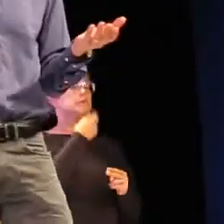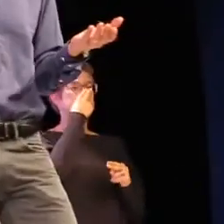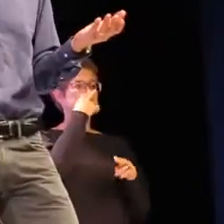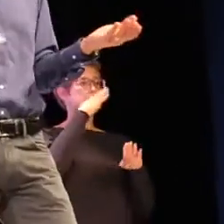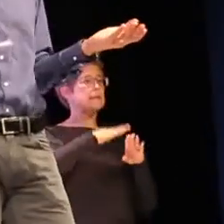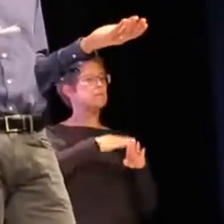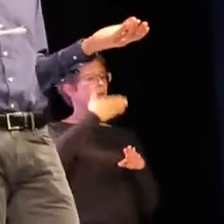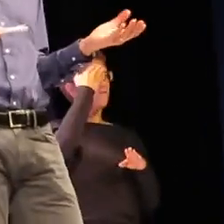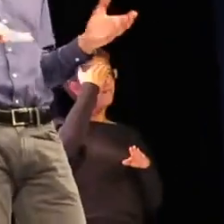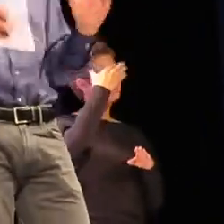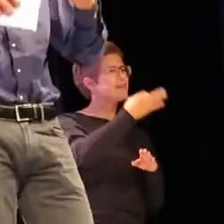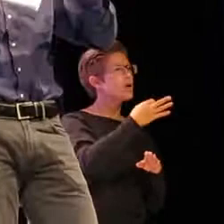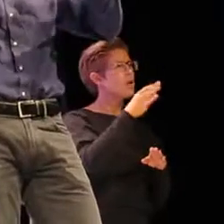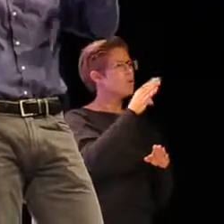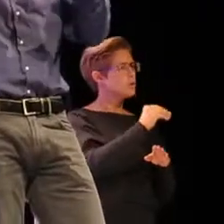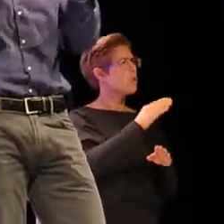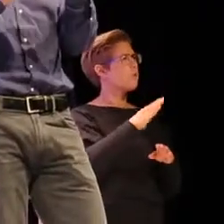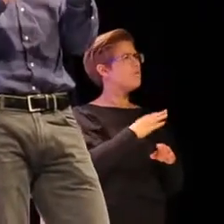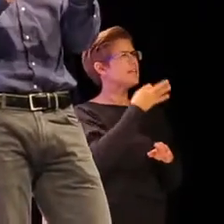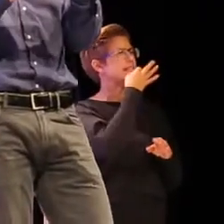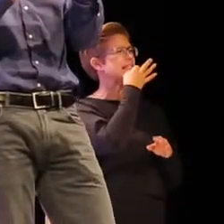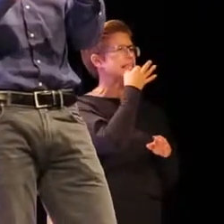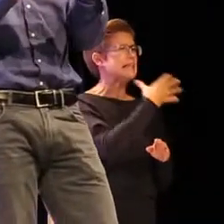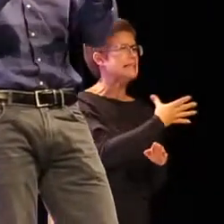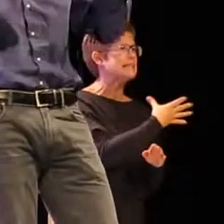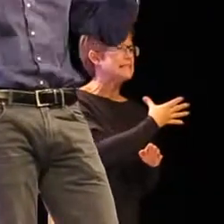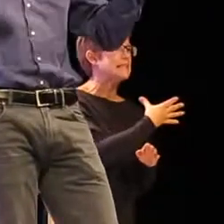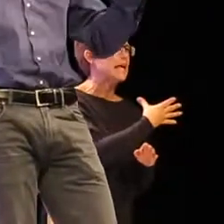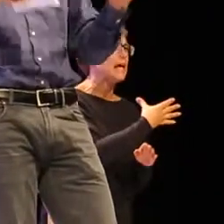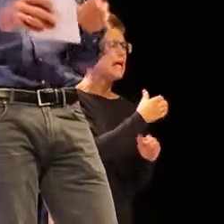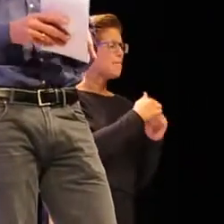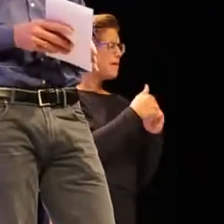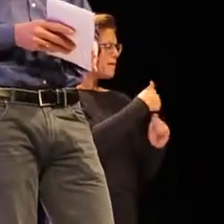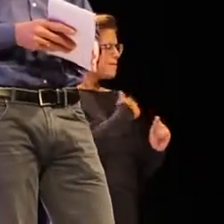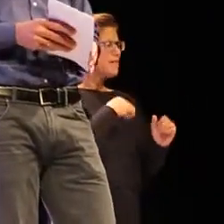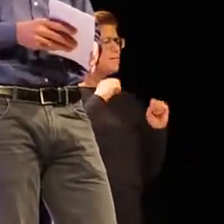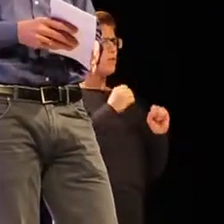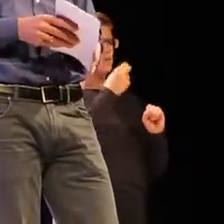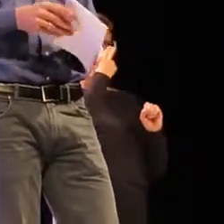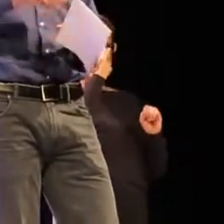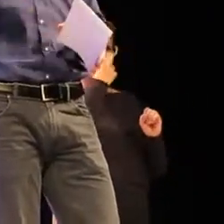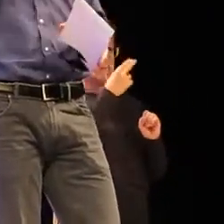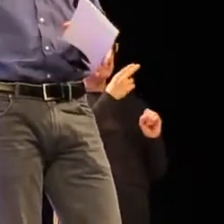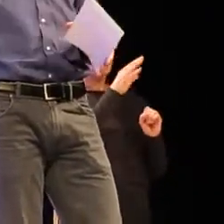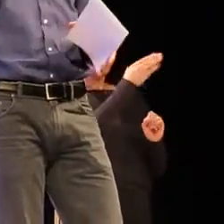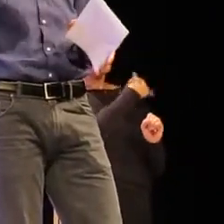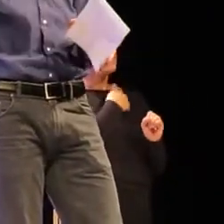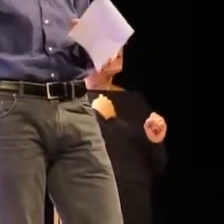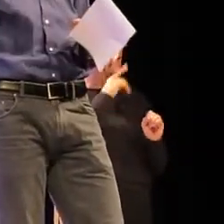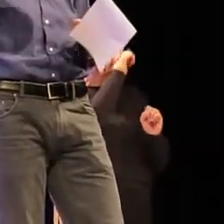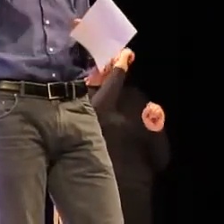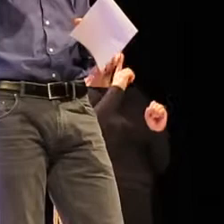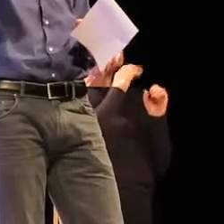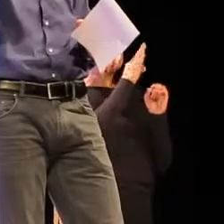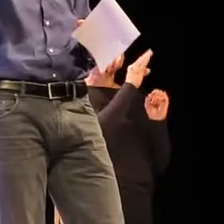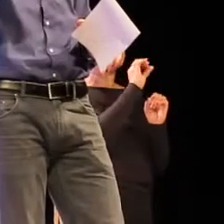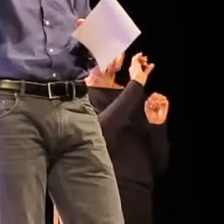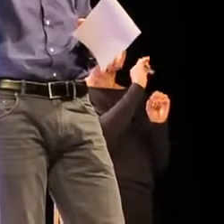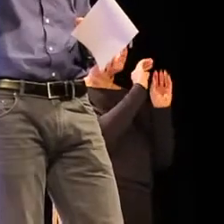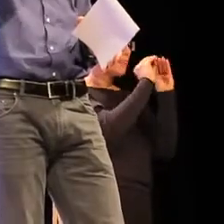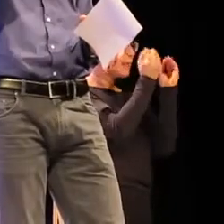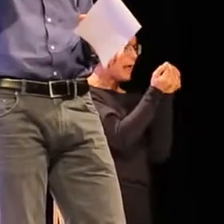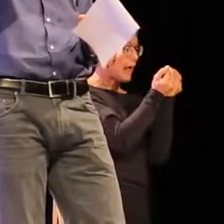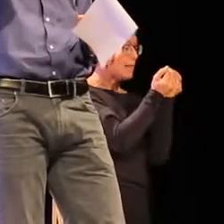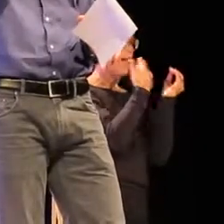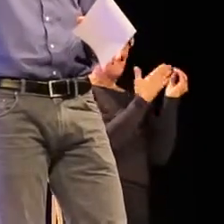på de begränsade resurserna vi har på denna lilla, lilla planet när vi har gått och blivit en så stor värld. Så det är ingen tvekan om att vi har tippat